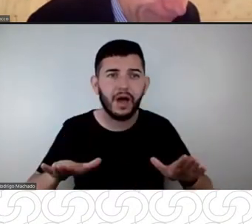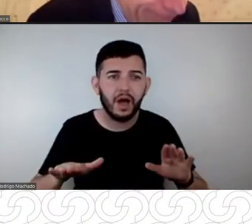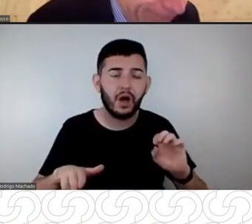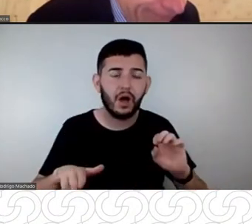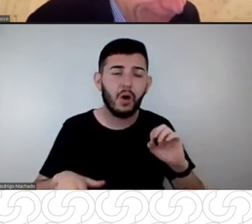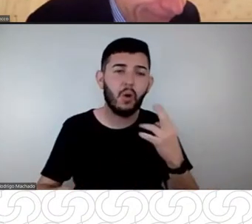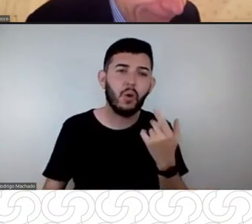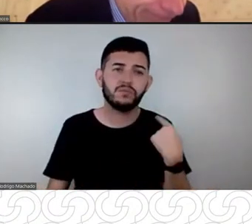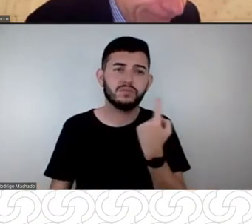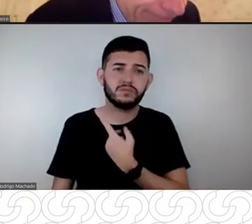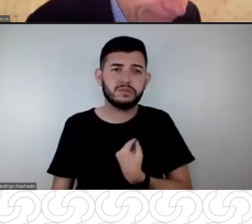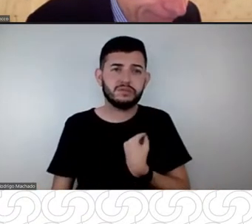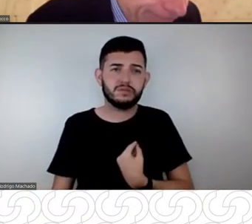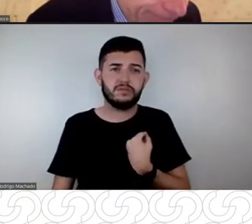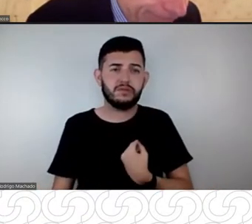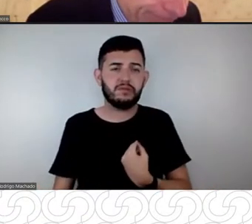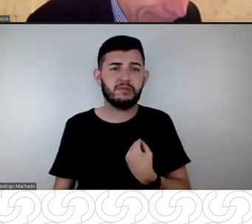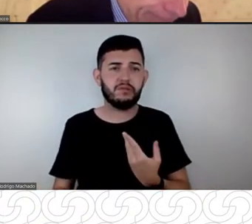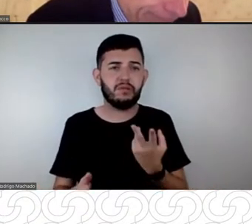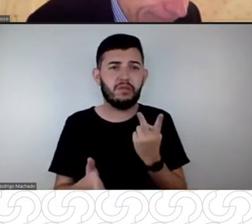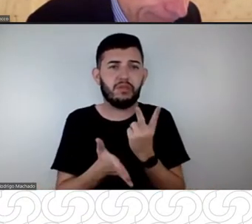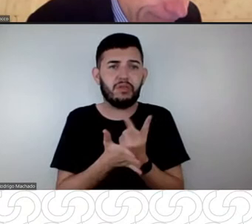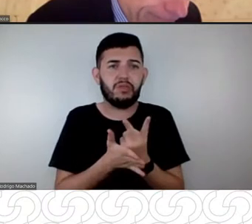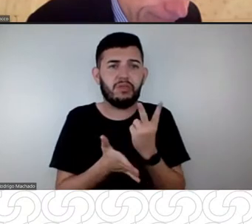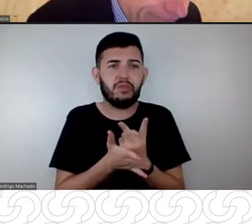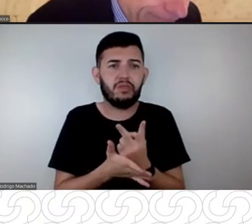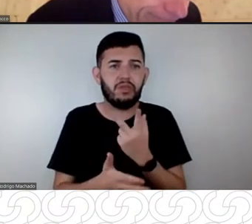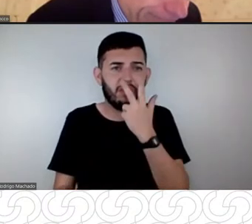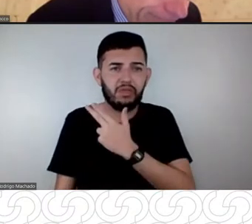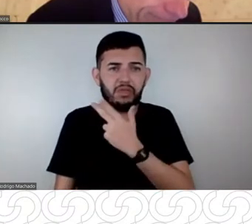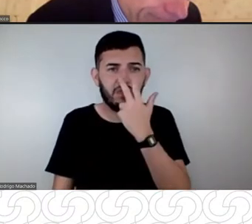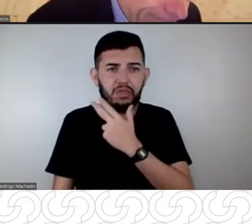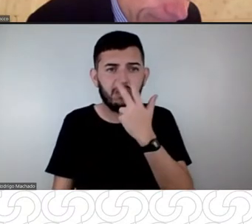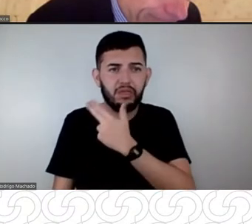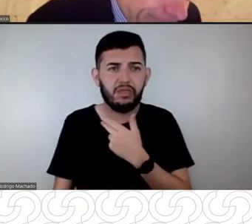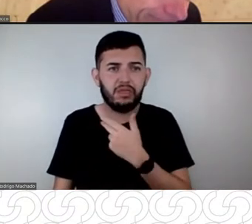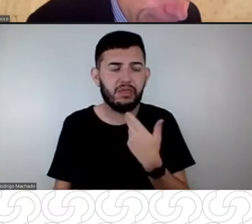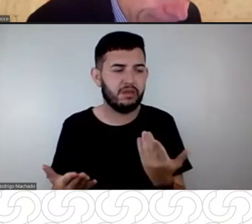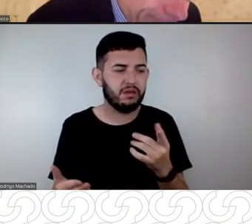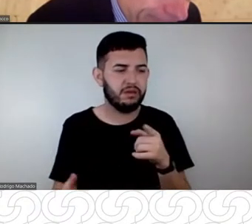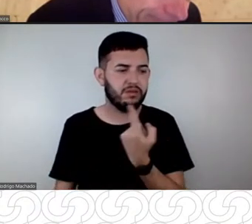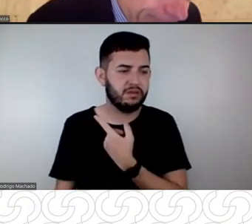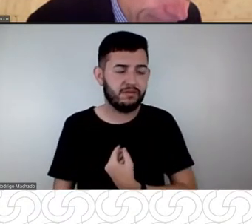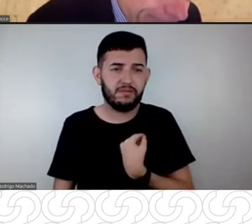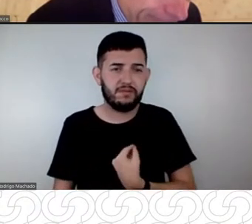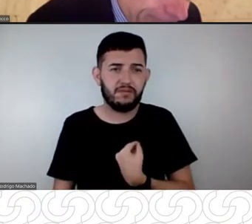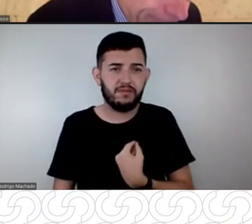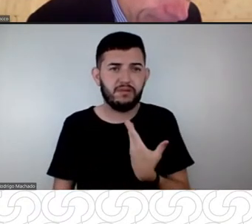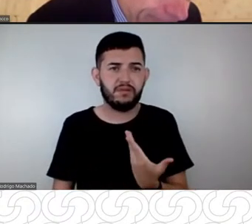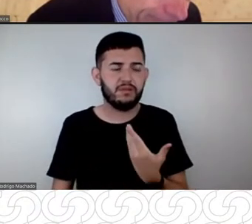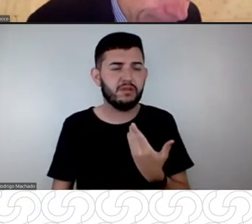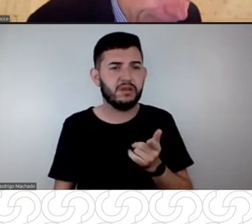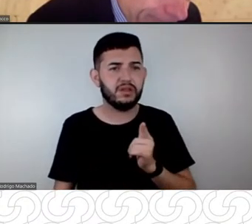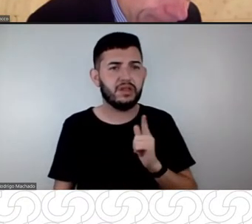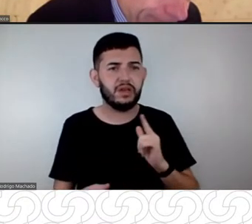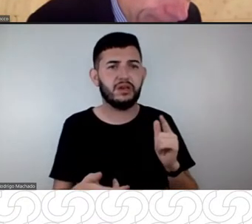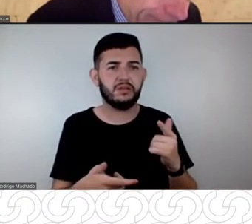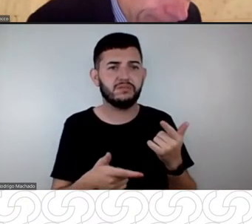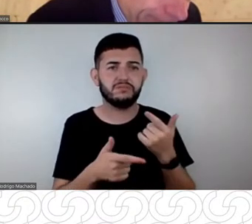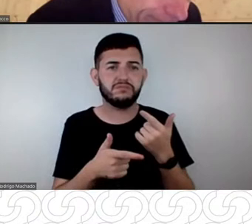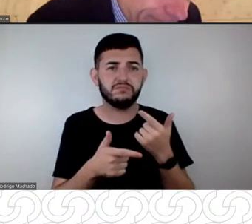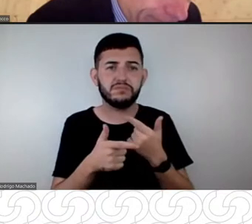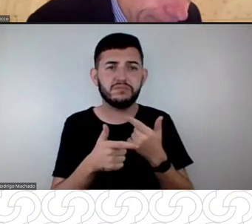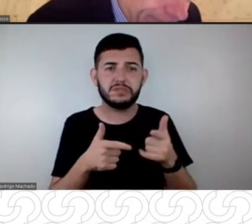lugar. Ficaremos sem sair do lugar, com nossas eternas contradições. Ou melhor, com